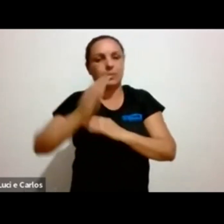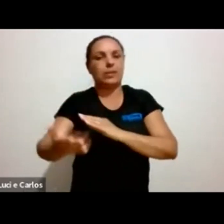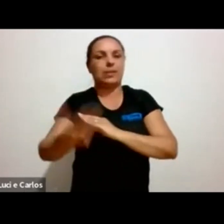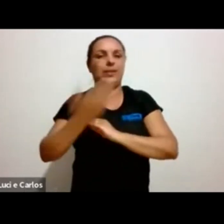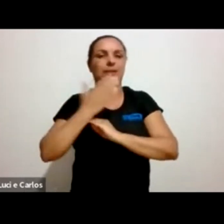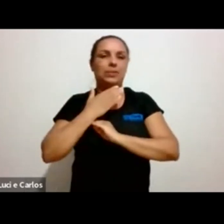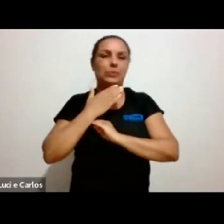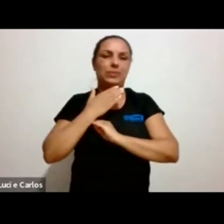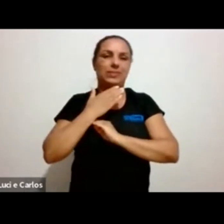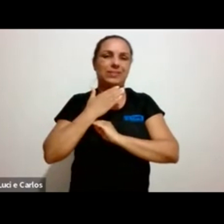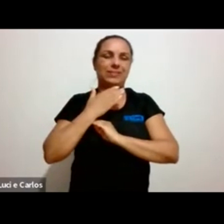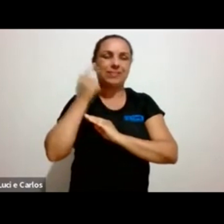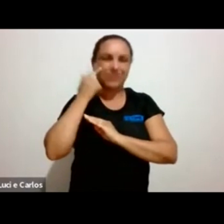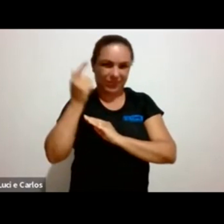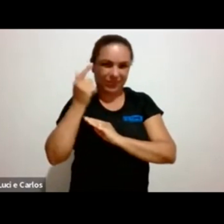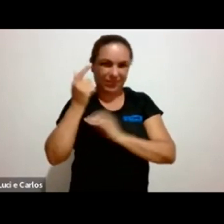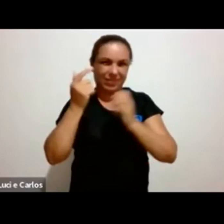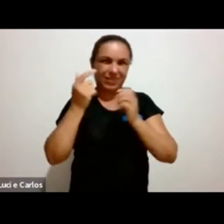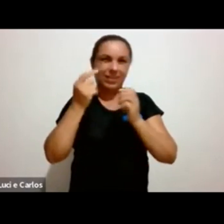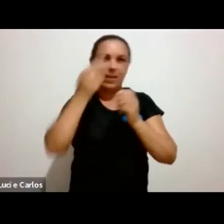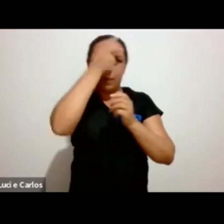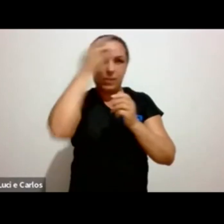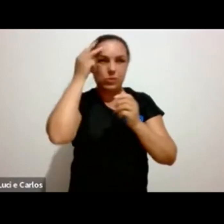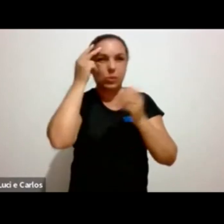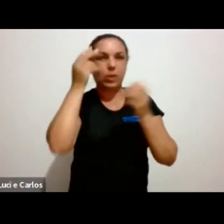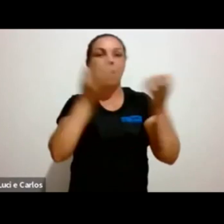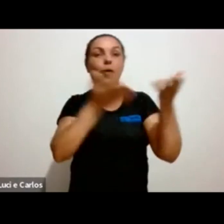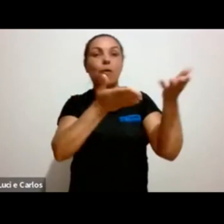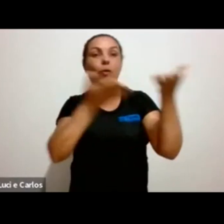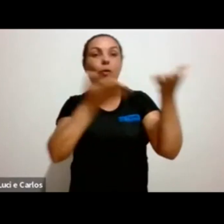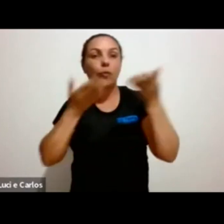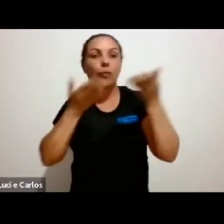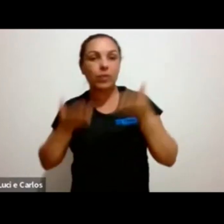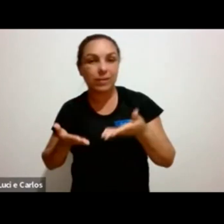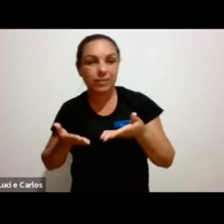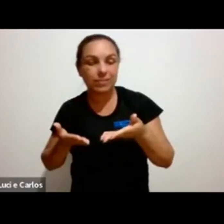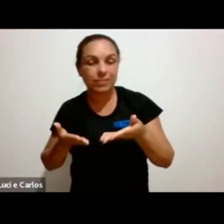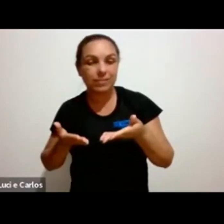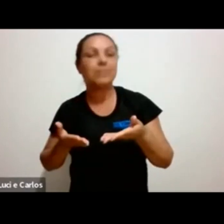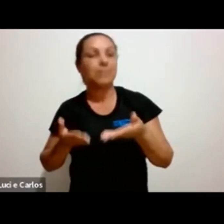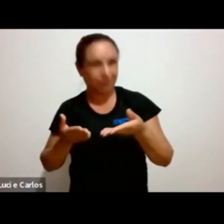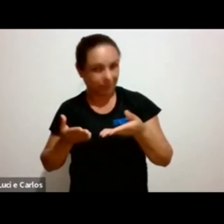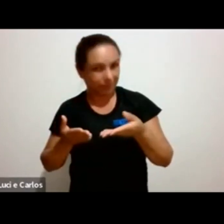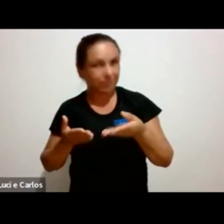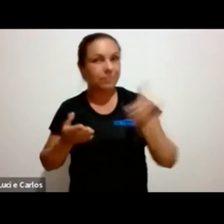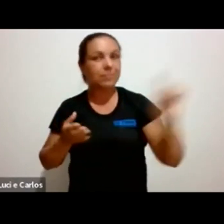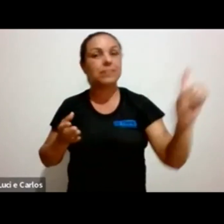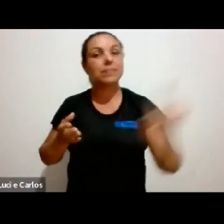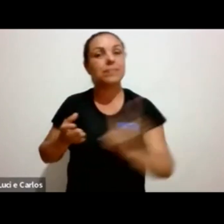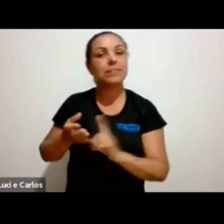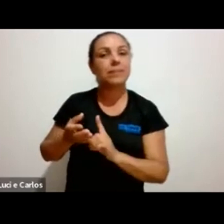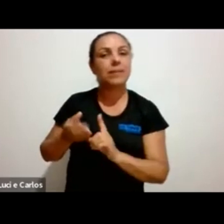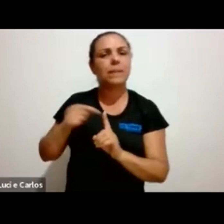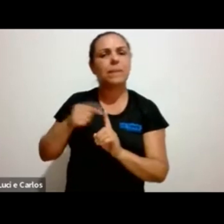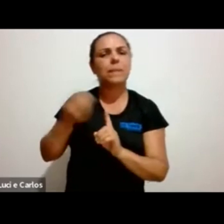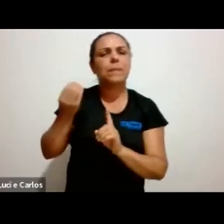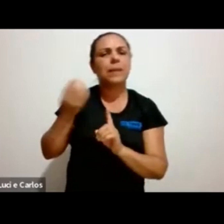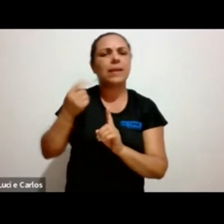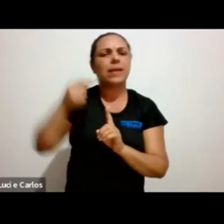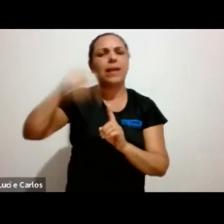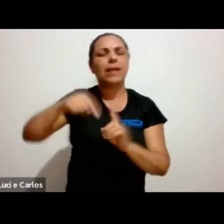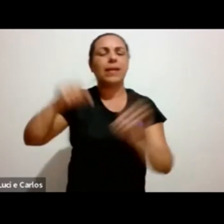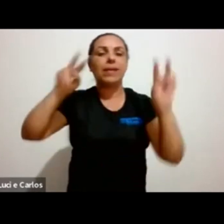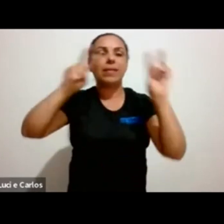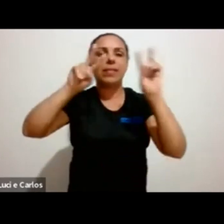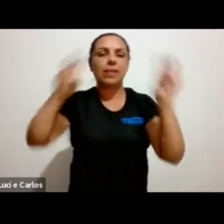Você veio aqui nessa palestra a convite de alguém hoje, não foi por acaso. É porque aqui vai falar sobre